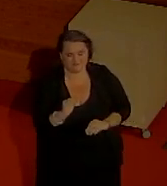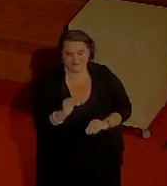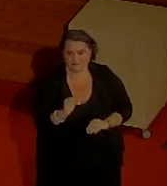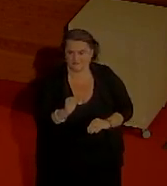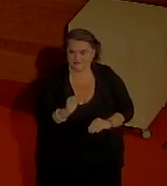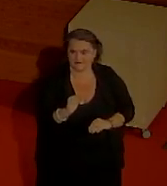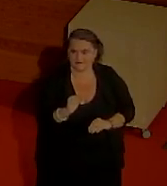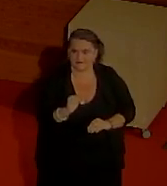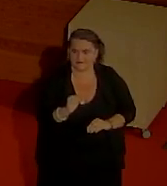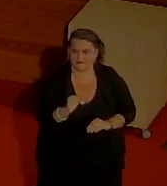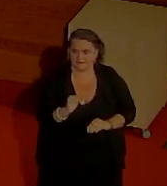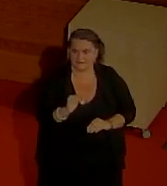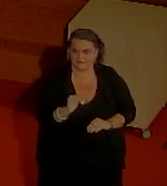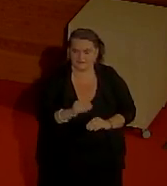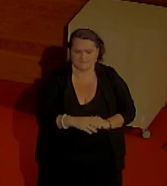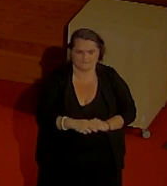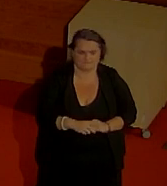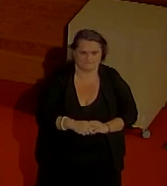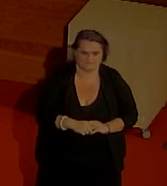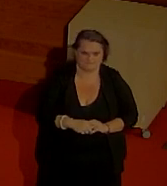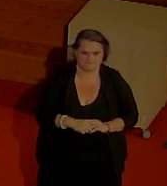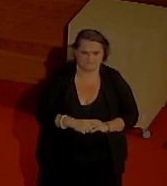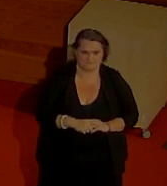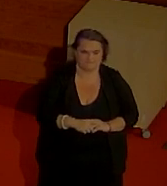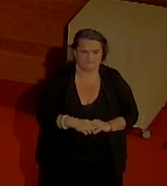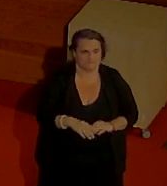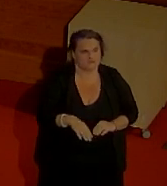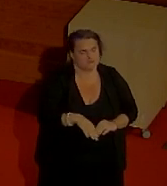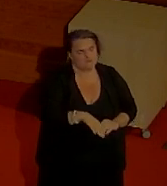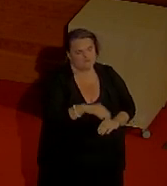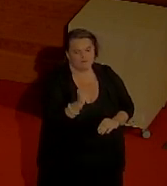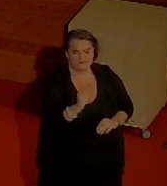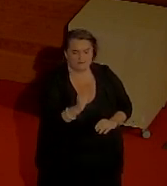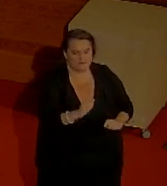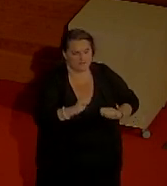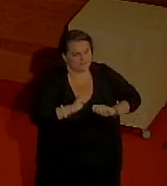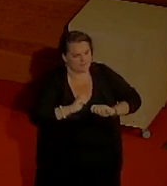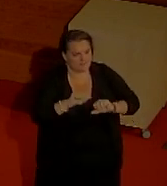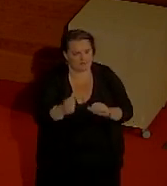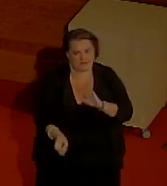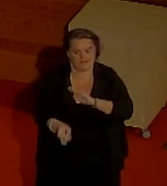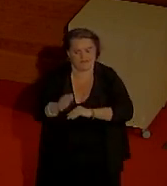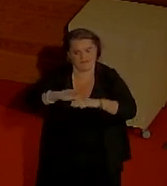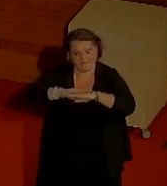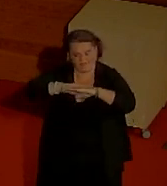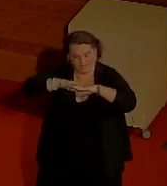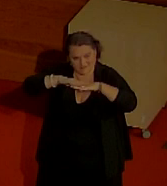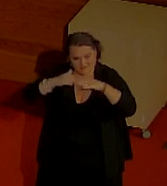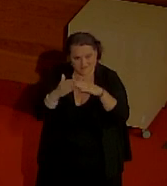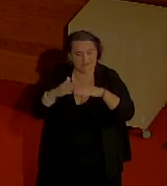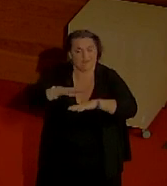no ya e la superficie o no solamente la superficie sino que crea la la